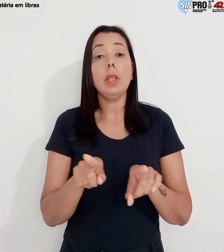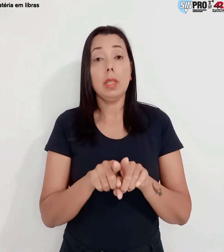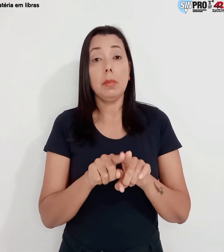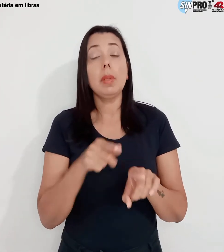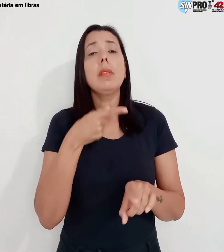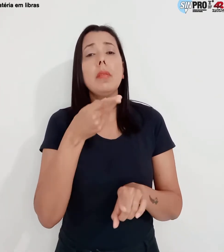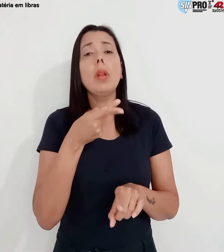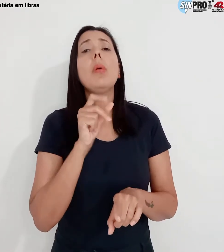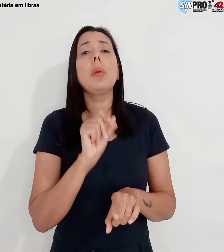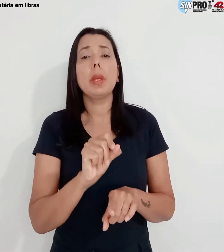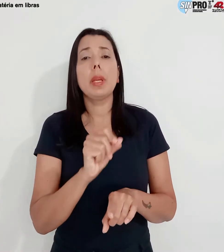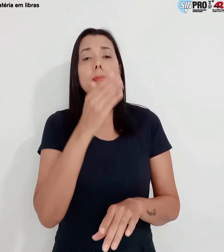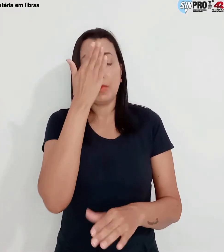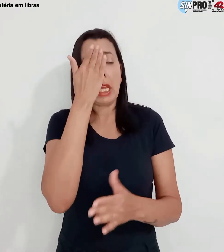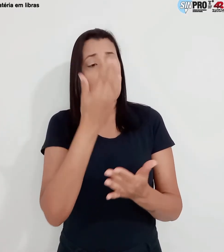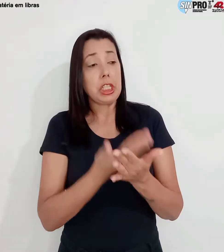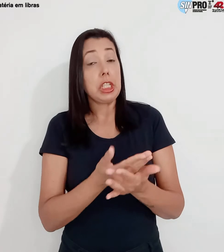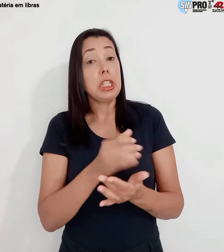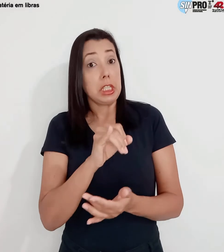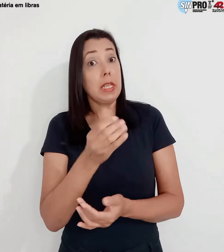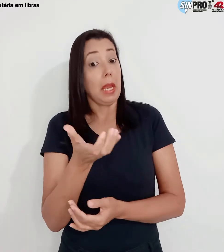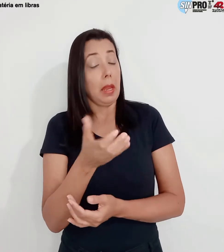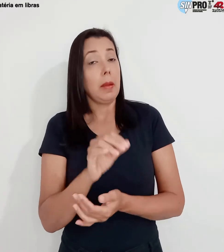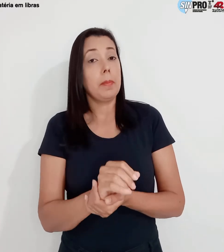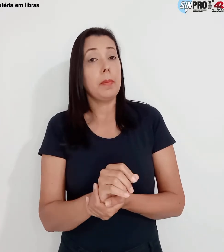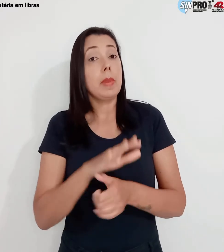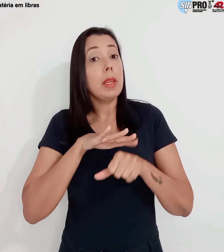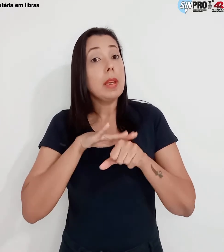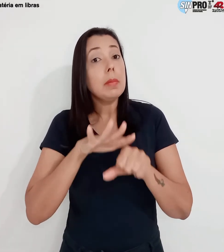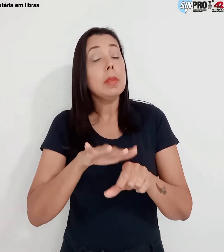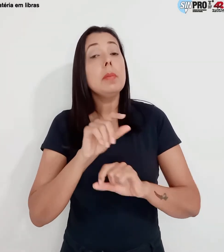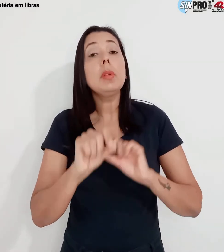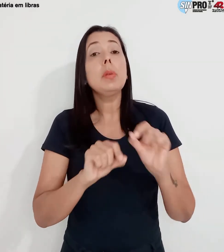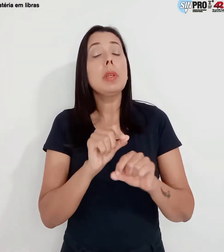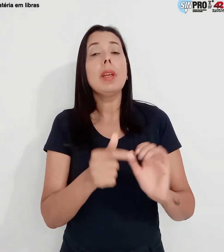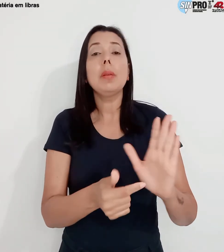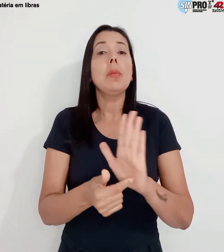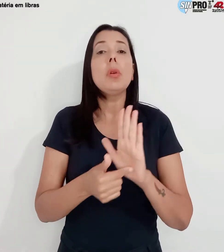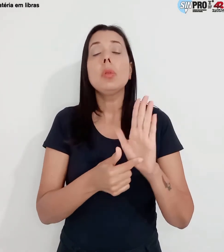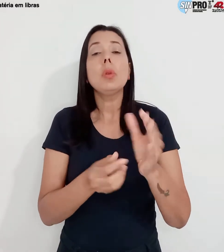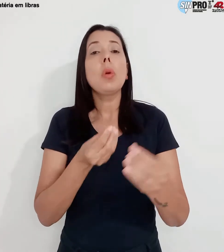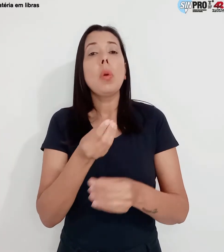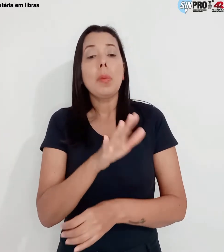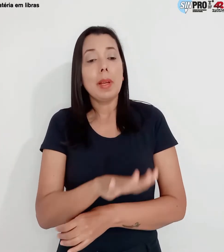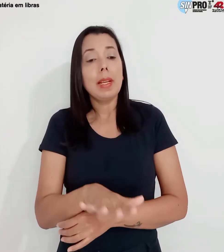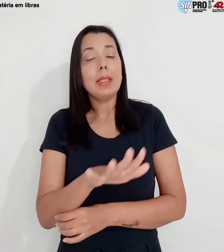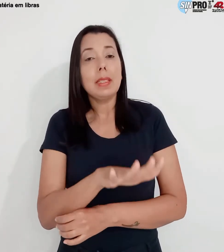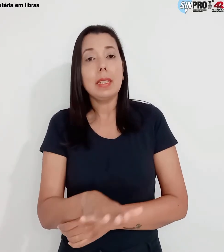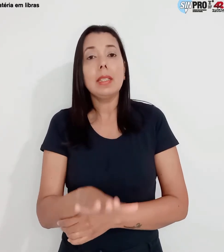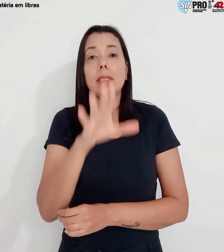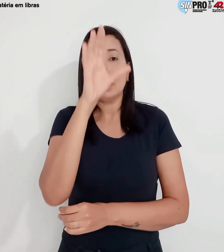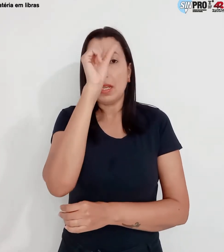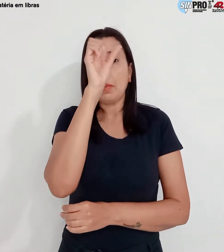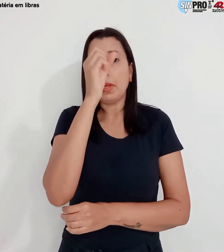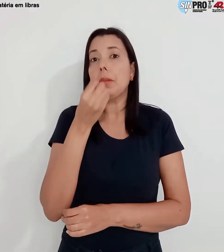andou dizendo, acredite se quiser, que a pandemia mostrou como as crianças aprendem bem